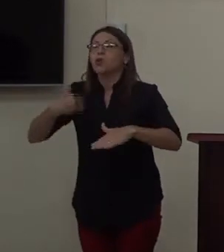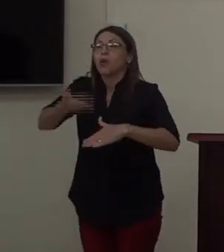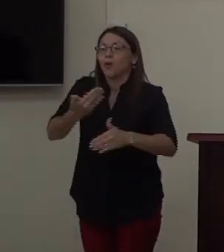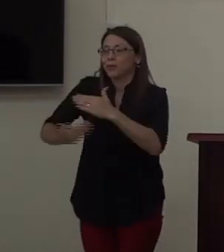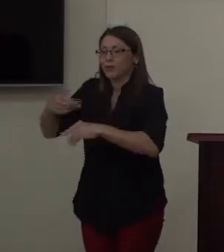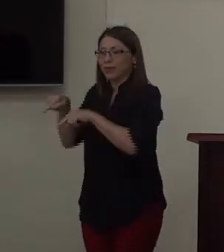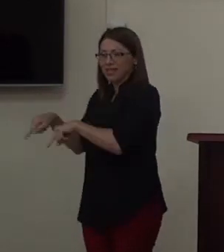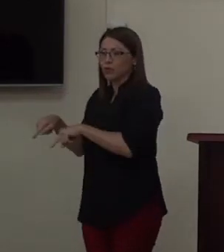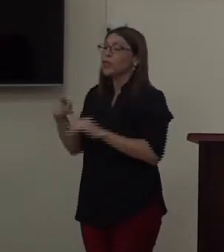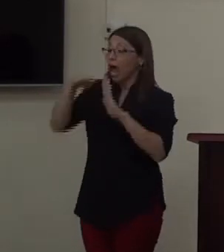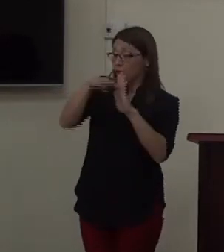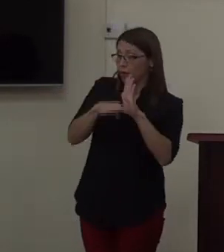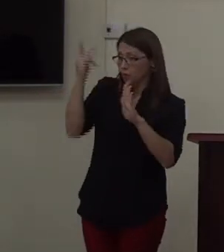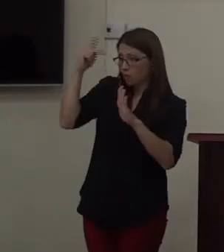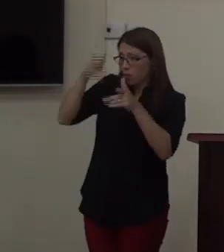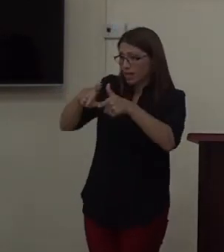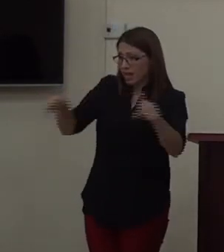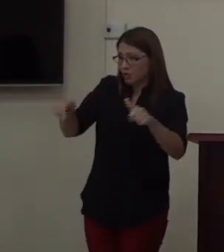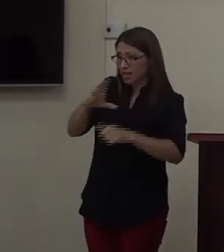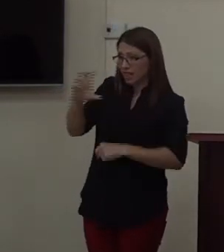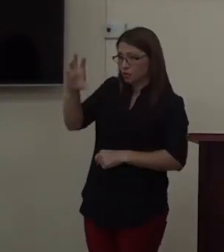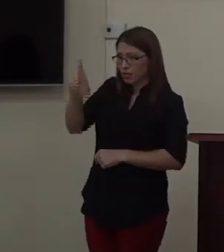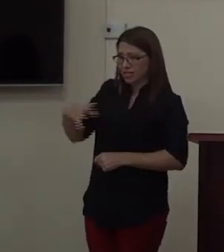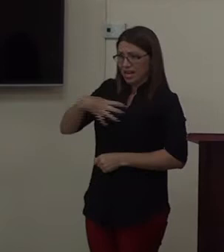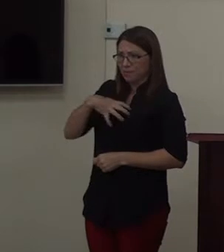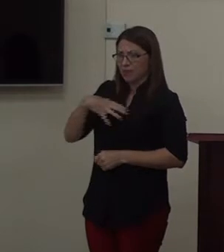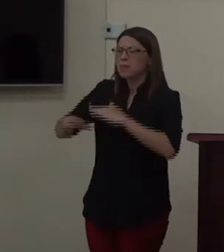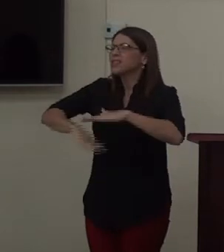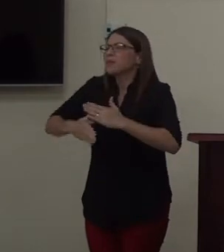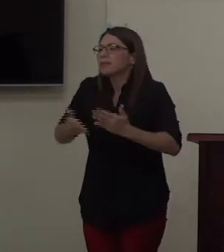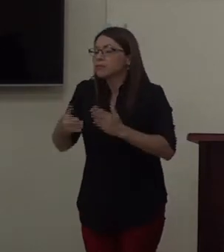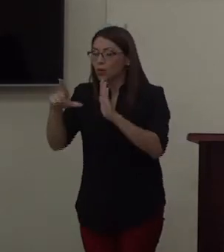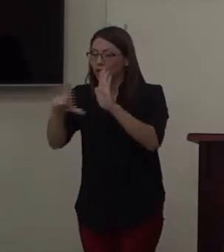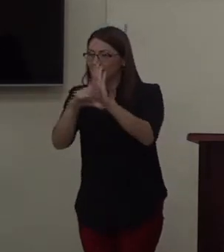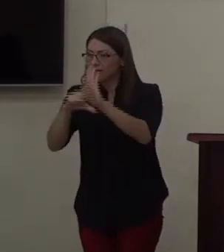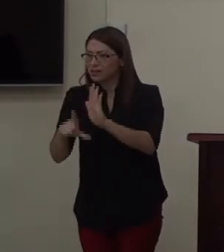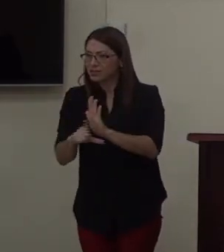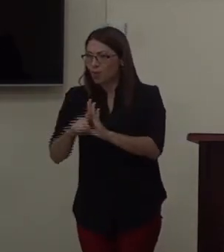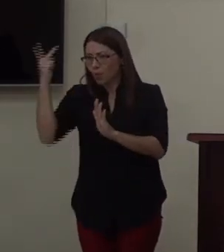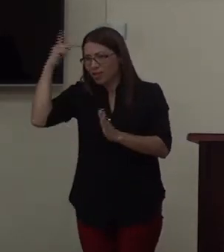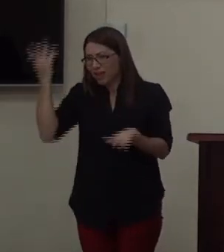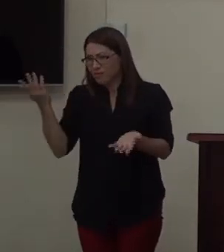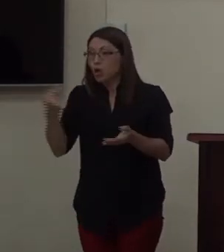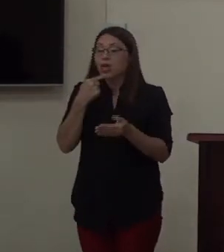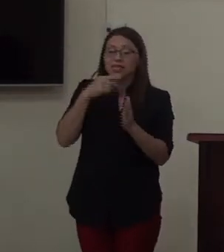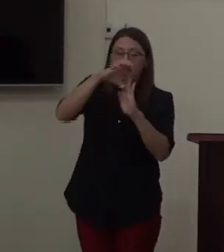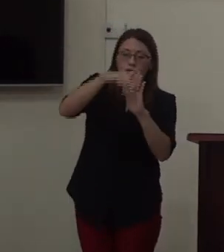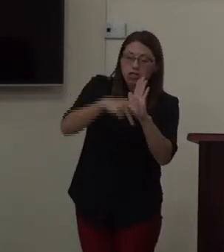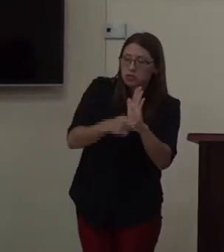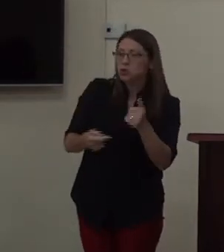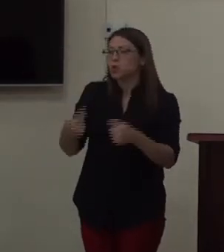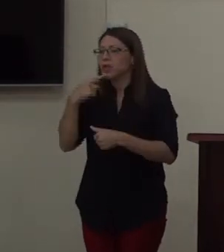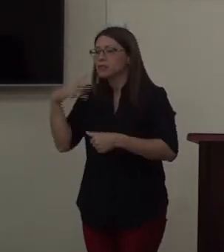Hay una política lingüística de Costa Rica, que básicamente es una legislación política, ¿verdad? Lo que dice la Constitución, la a lo que dice